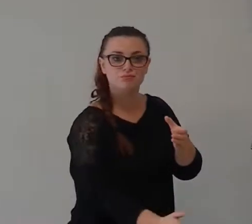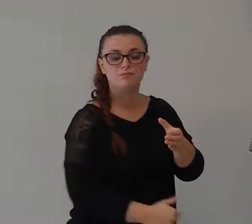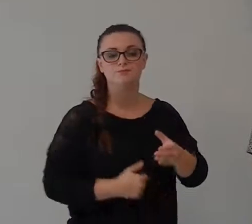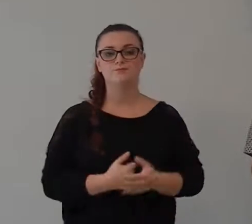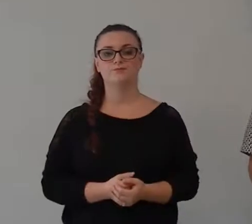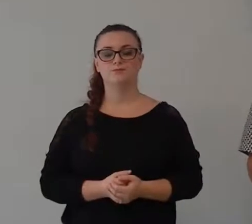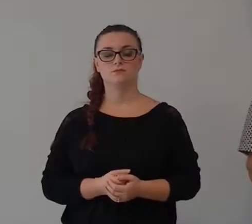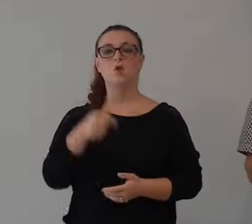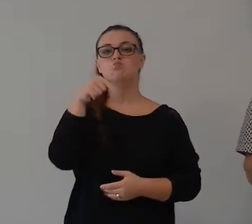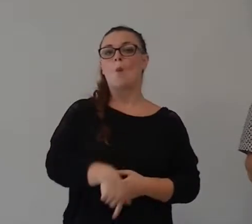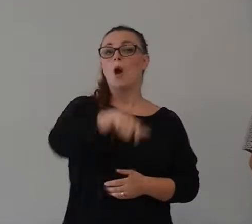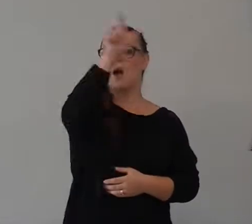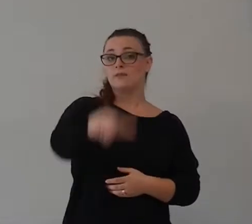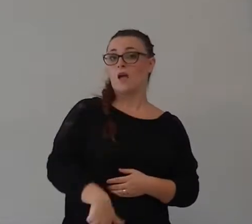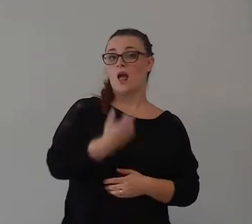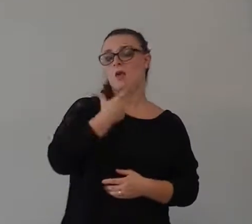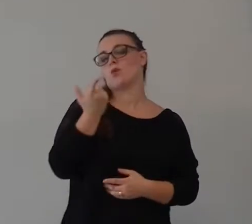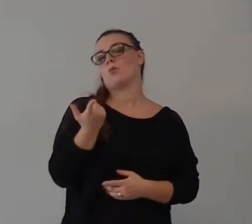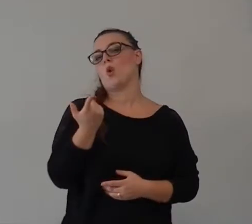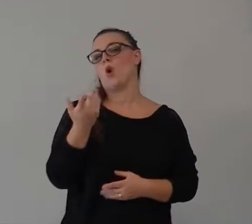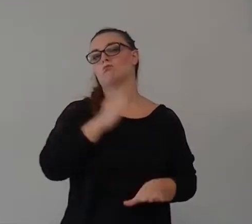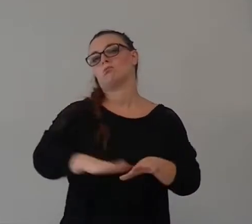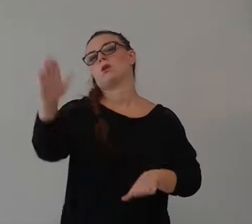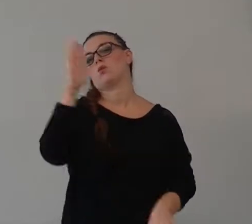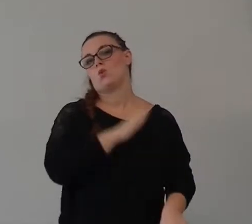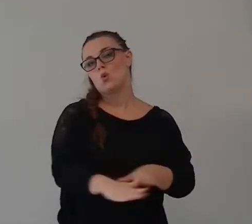qua in Italia era una cosa, un'abitudine